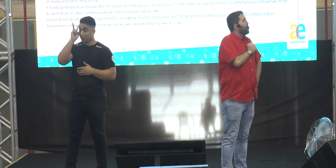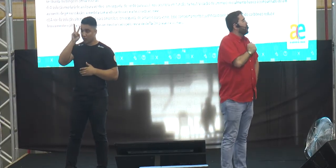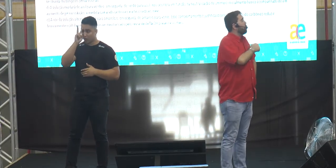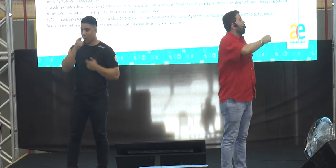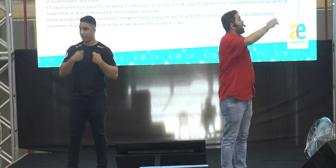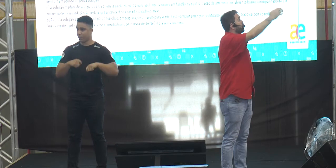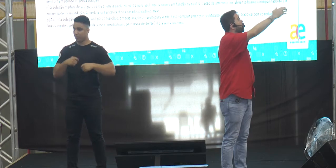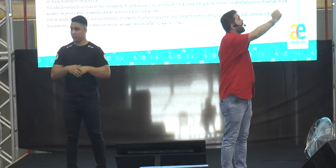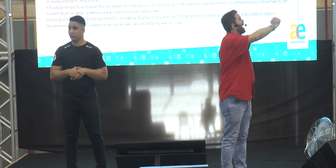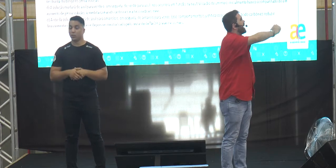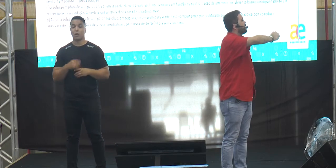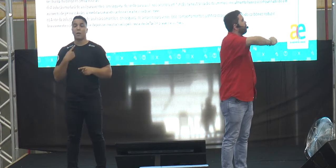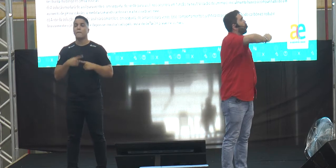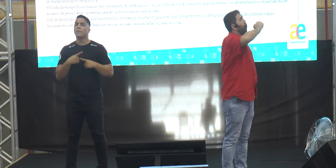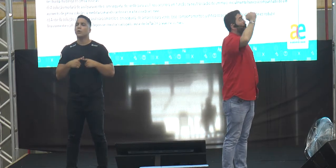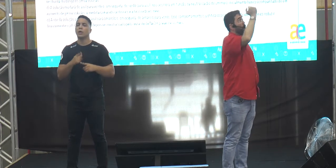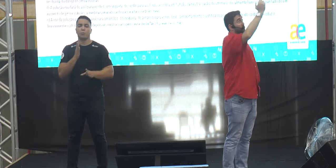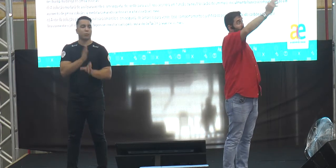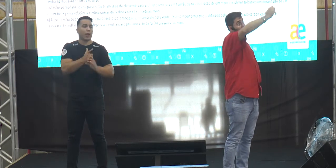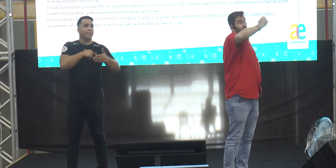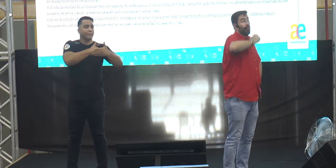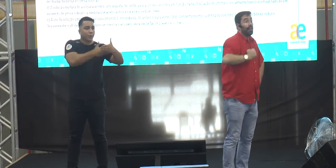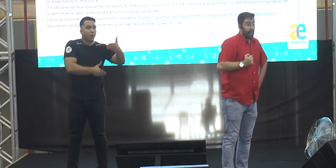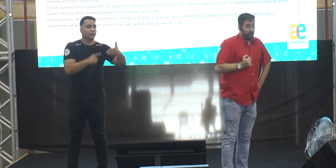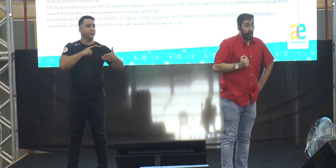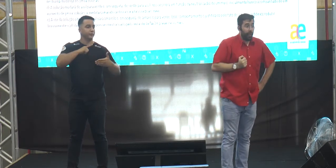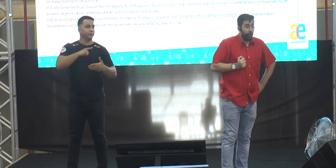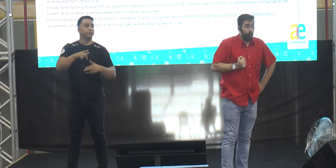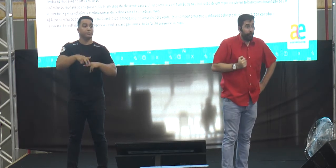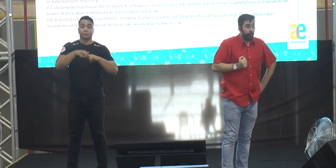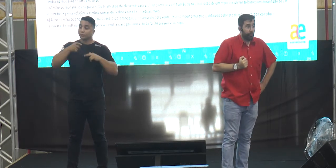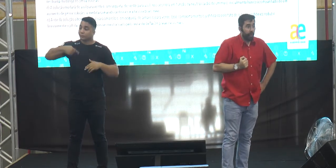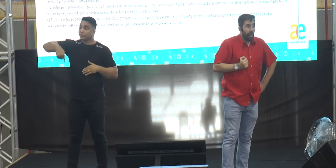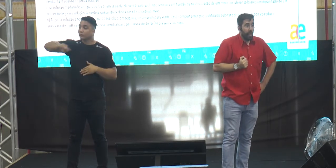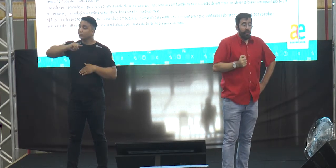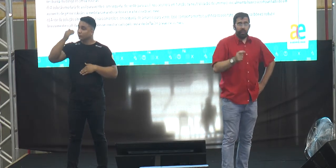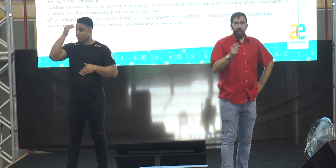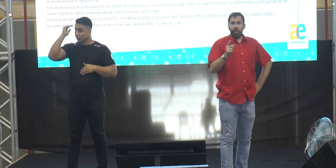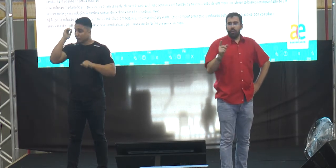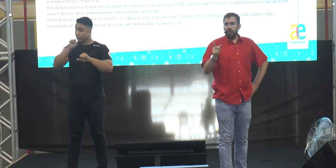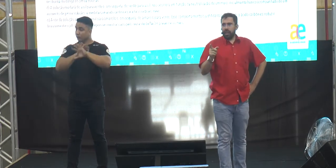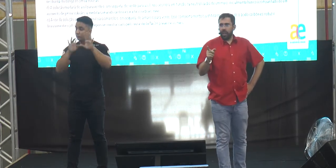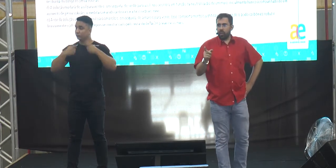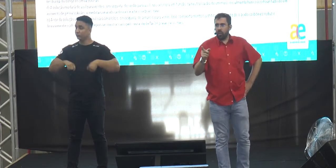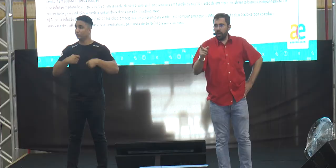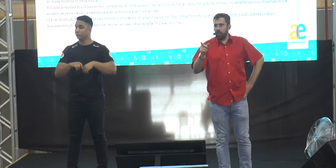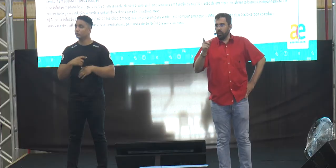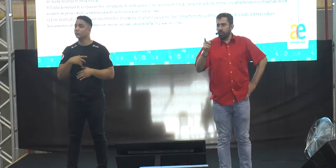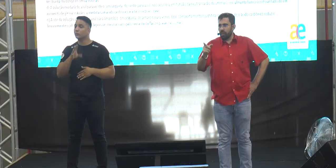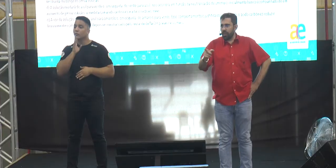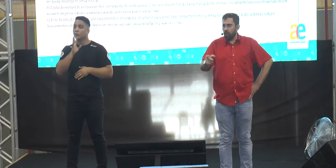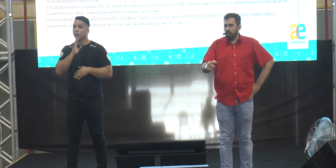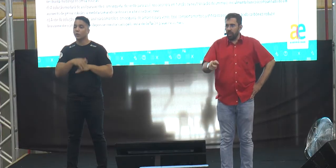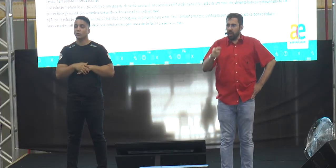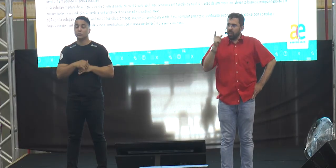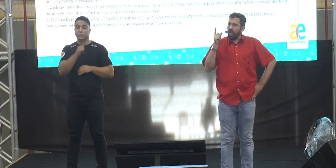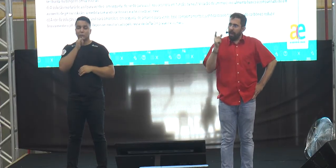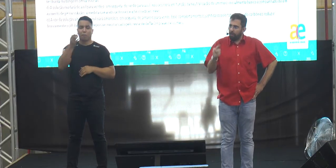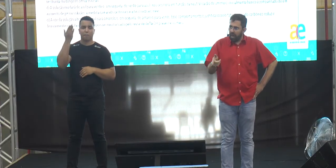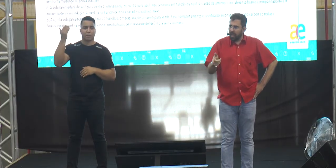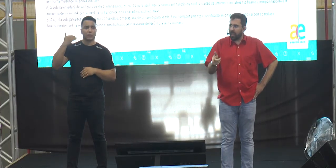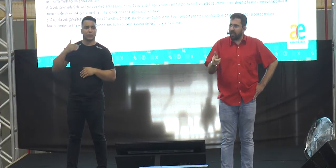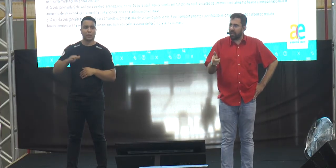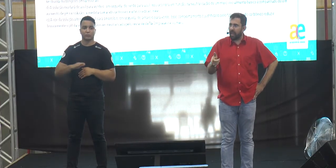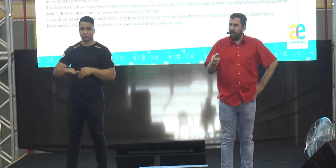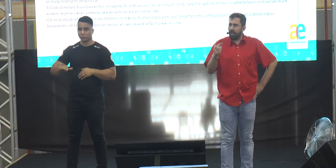Eu preciso, porque isso cai em prova e eu preciso que vocês entendam. Vocês já ouviram aquela história quando vocês eram menino, e